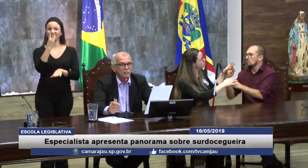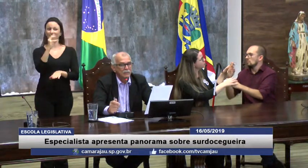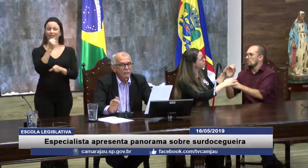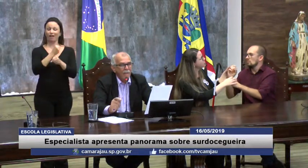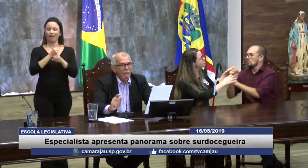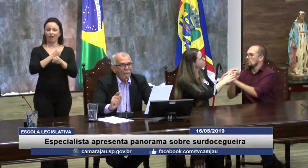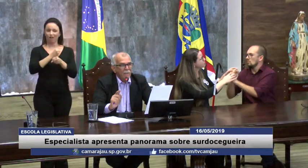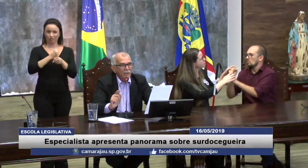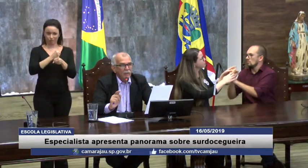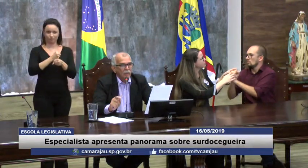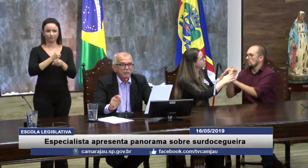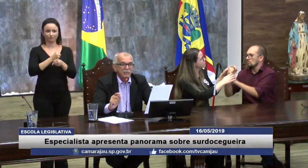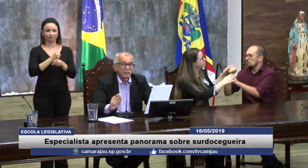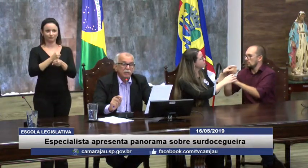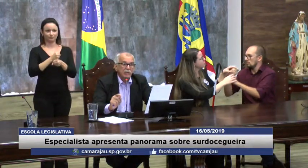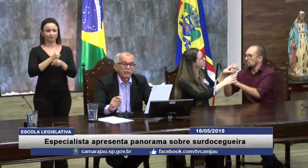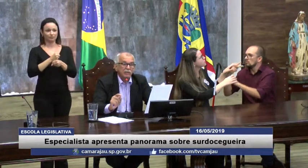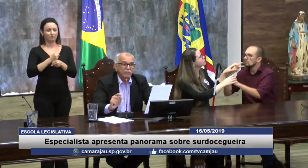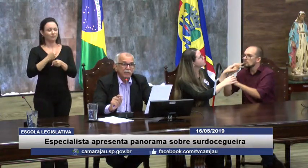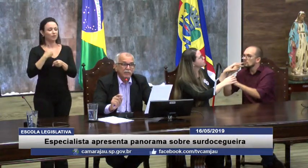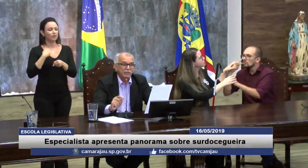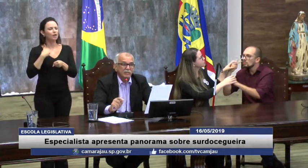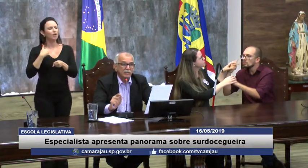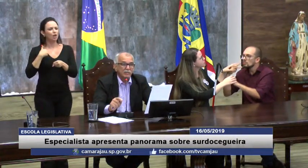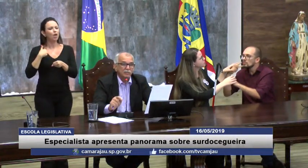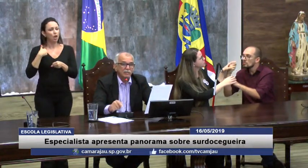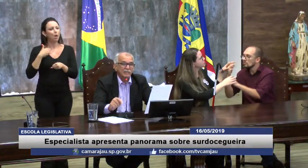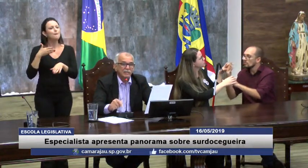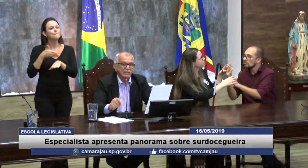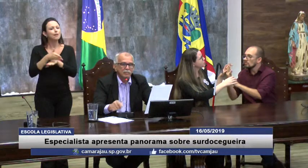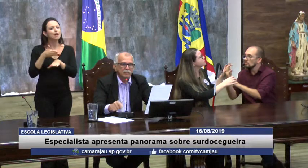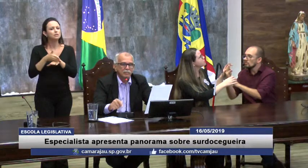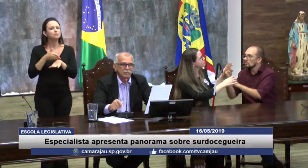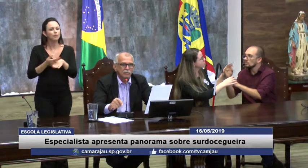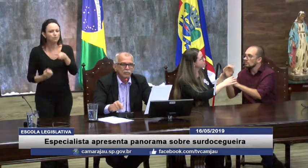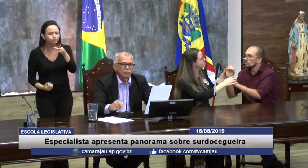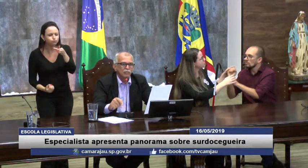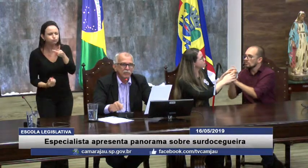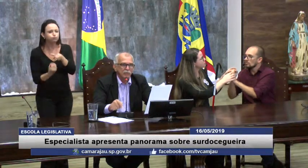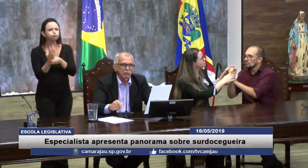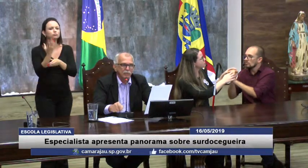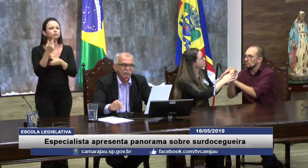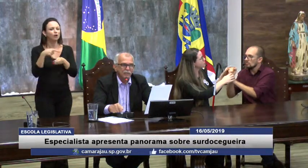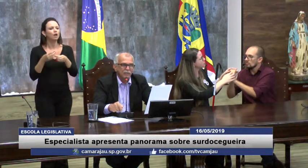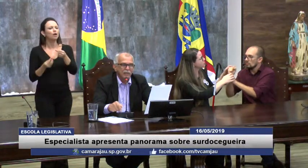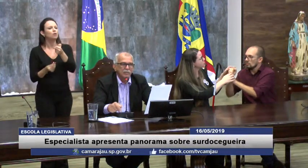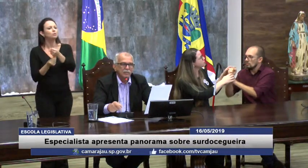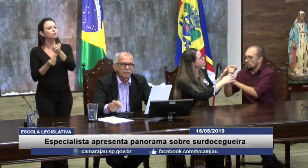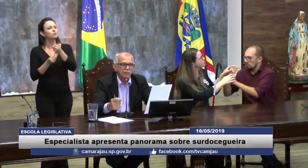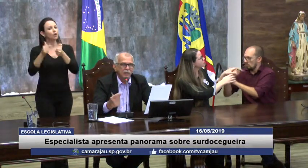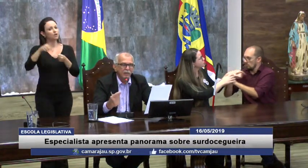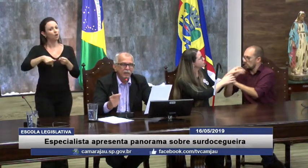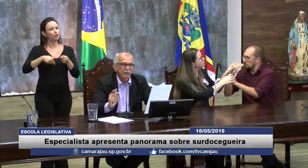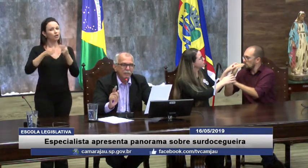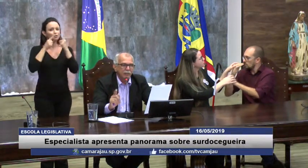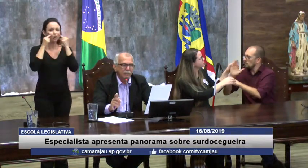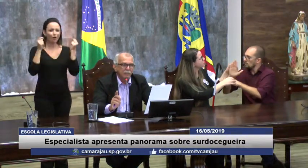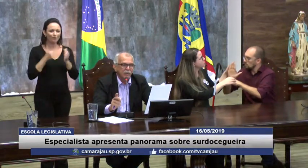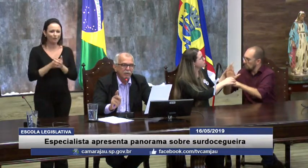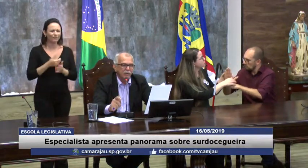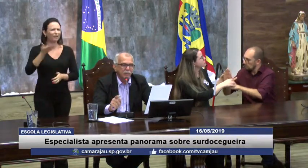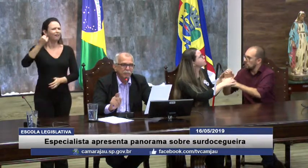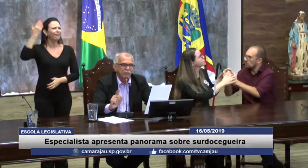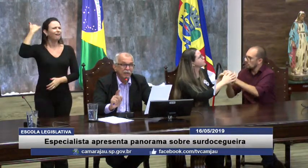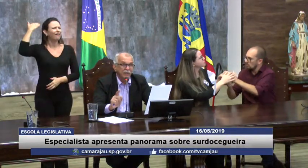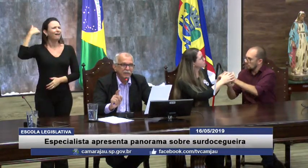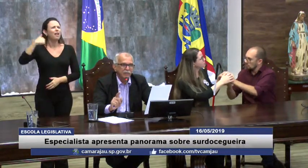anos, eu participei da fundação da Associação dos Surdos aqui de nossa cidade. Eu era, na época,